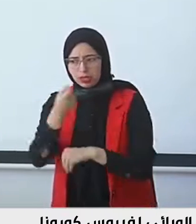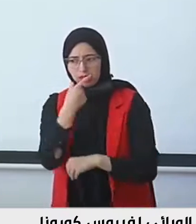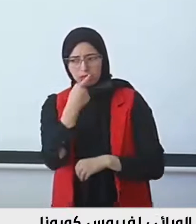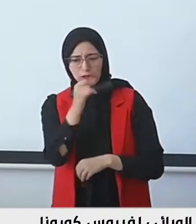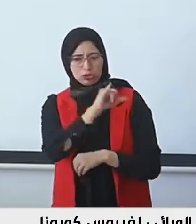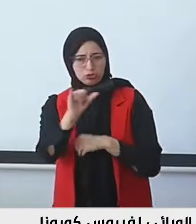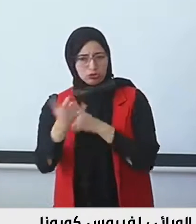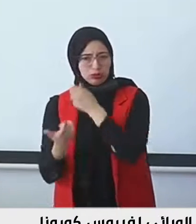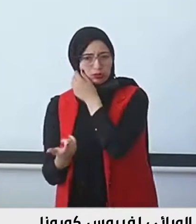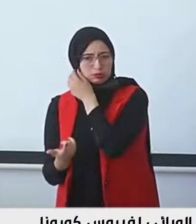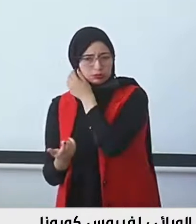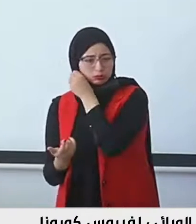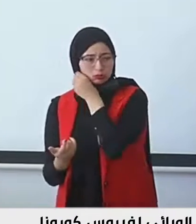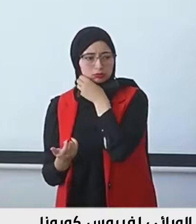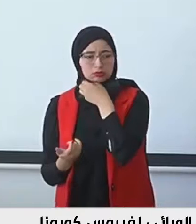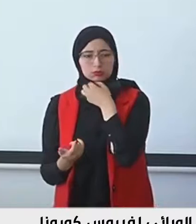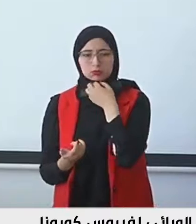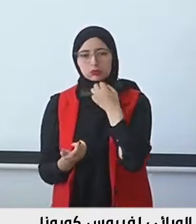مثلا.